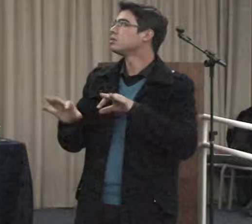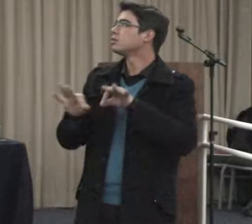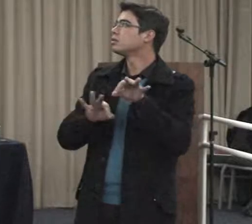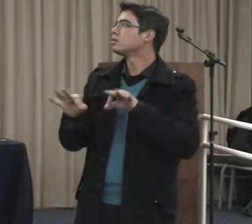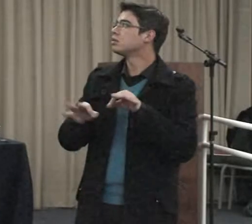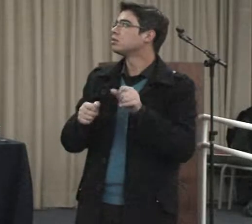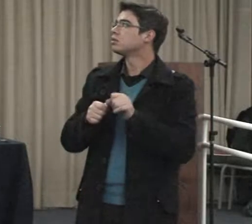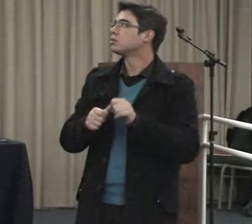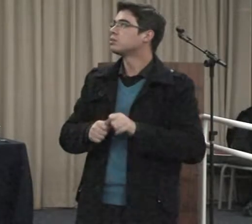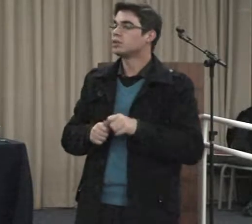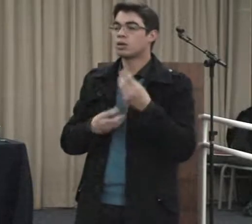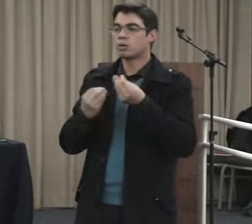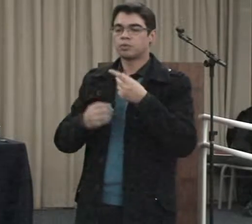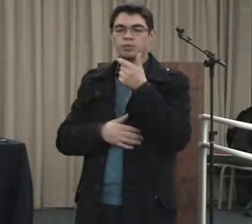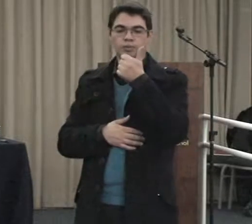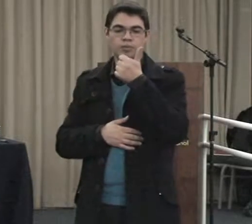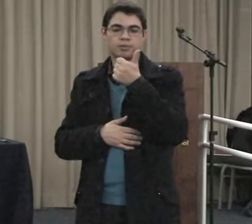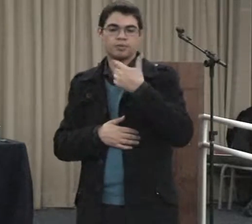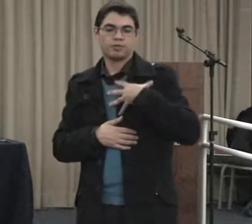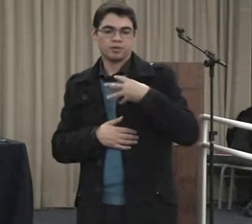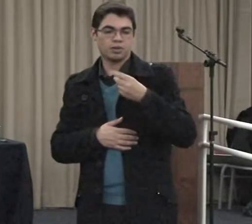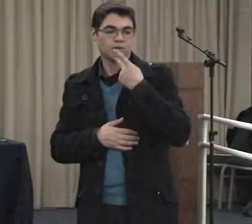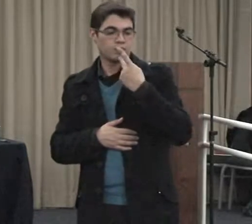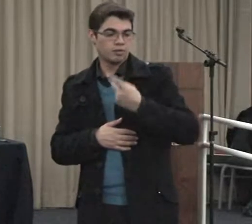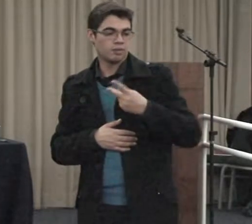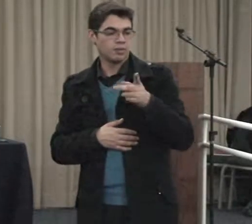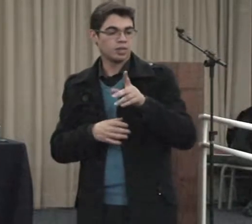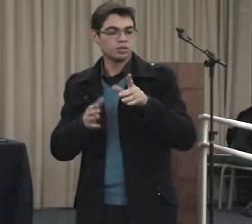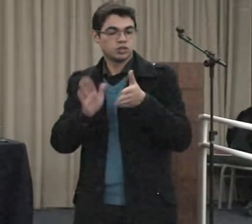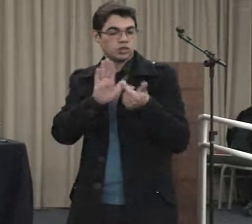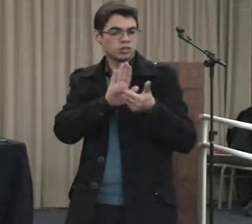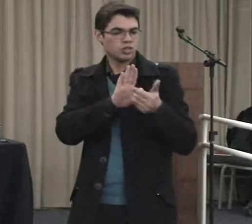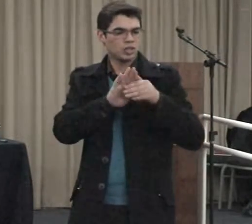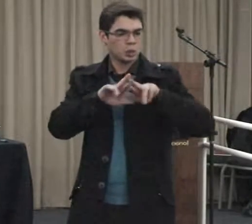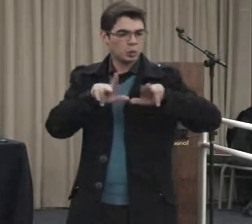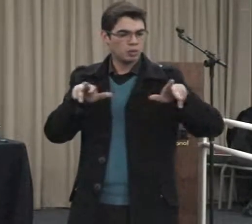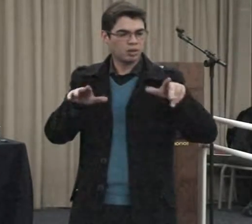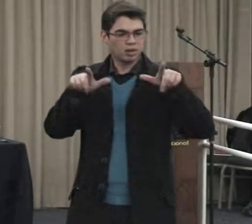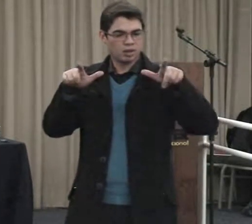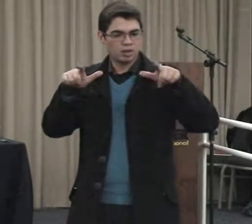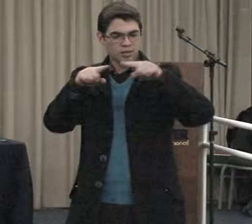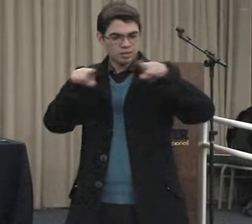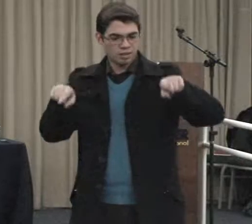Esvaziamos os armários para vocês terem espaço. Que bom, que bom. Pode colocar ali.